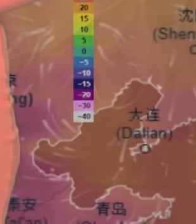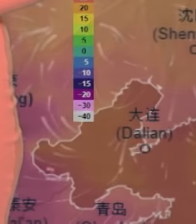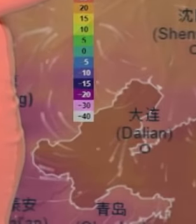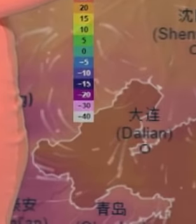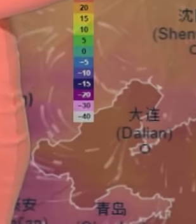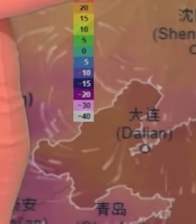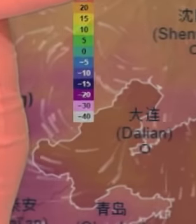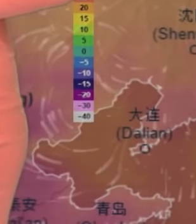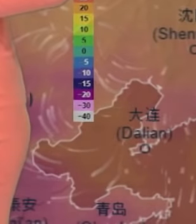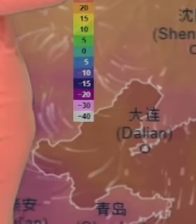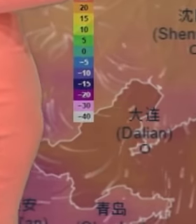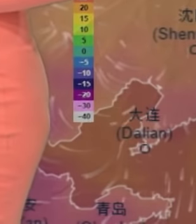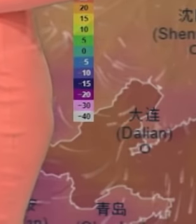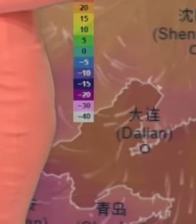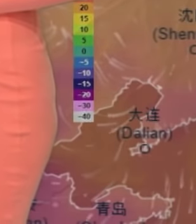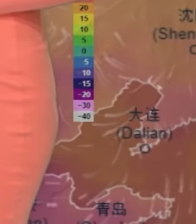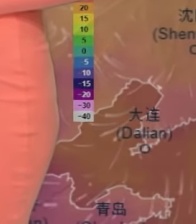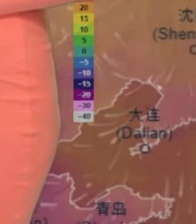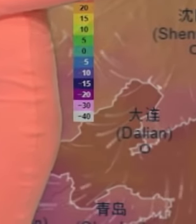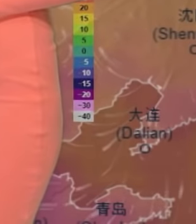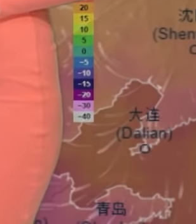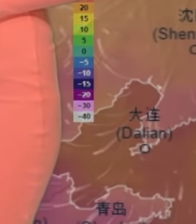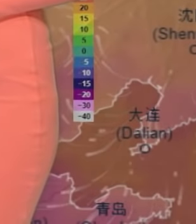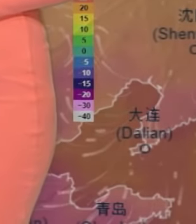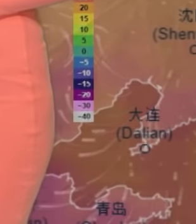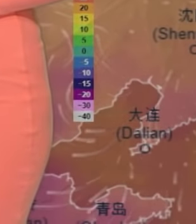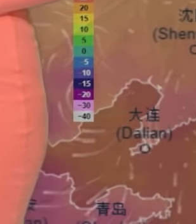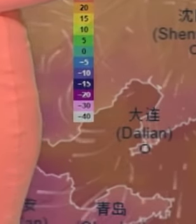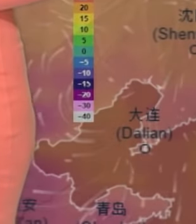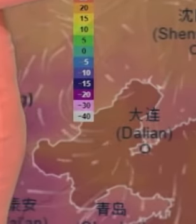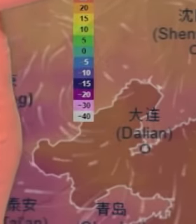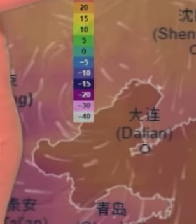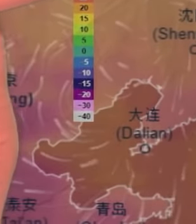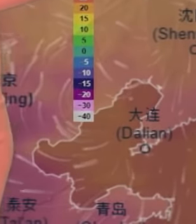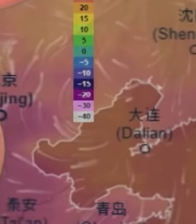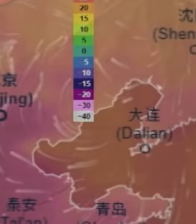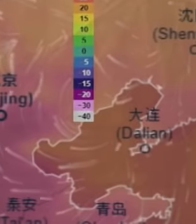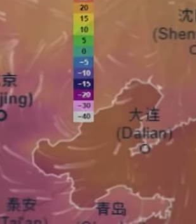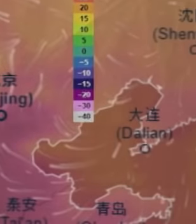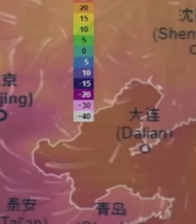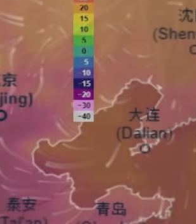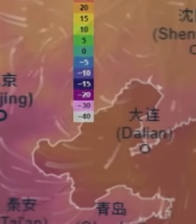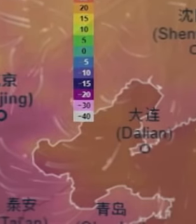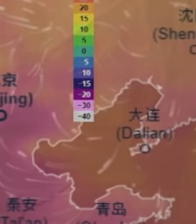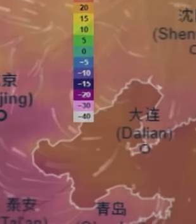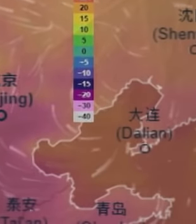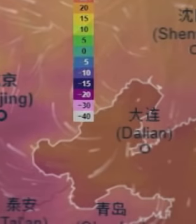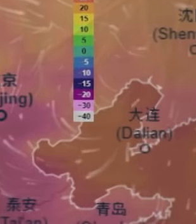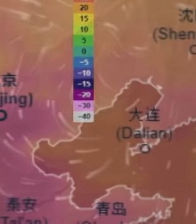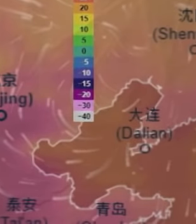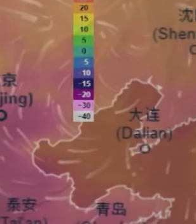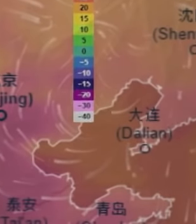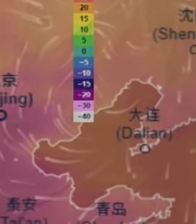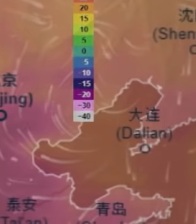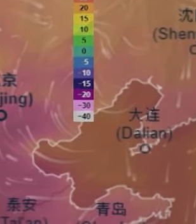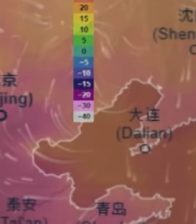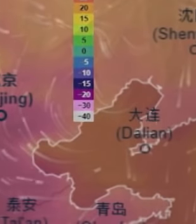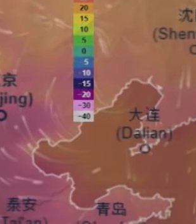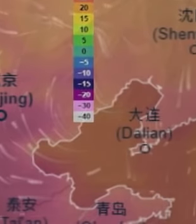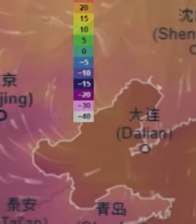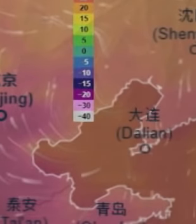нутагт бол шөндөө 7-12 өдөрт 16-21 хэмээн дулаан байх нь. Өргөжлөлтөд үзэгч та бүхэн дэлгэцэнд гарах нийт нутгийн цаг агаар